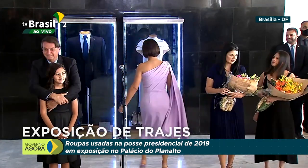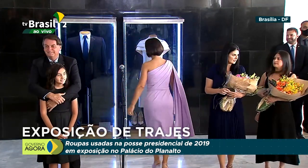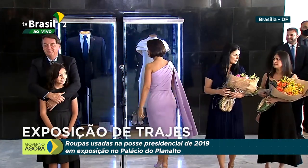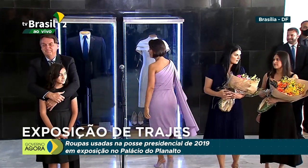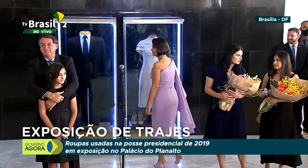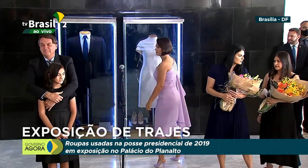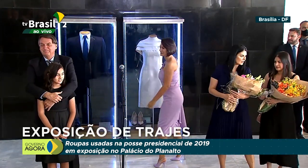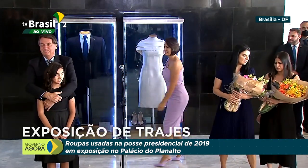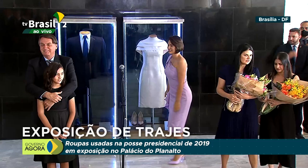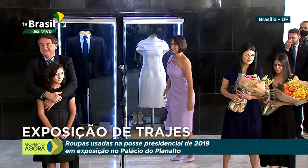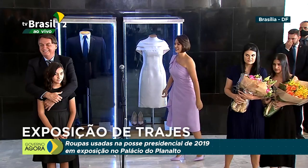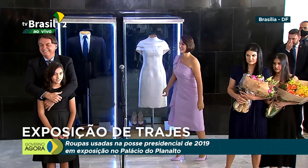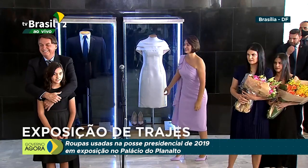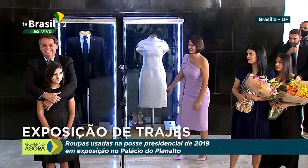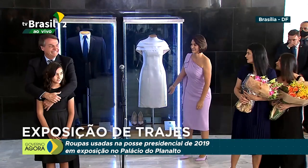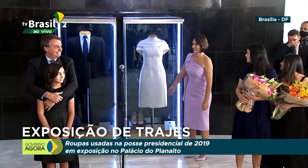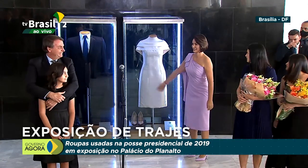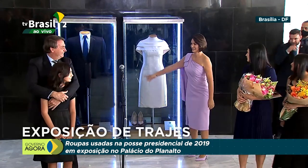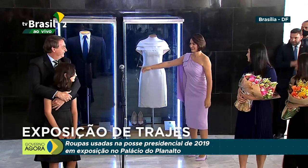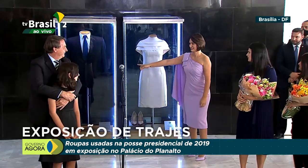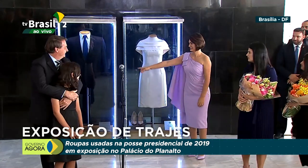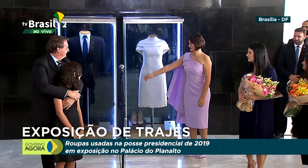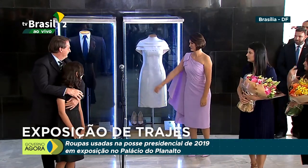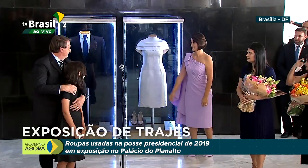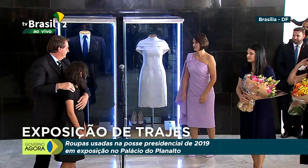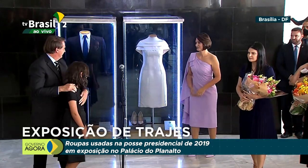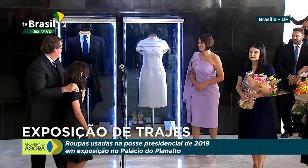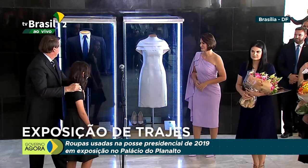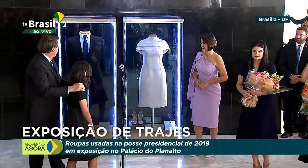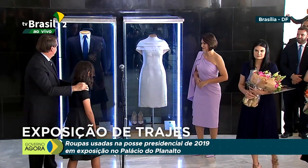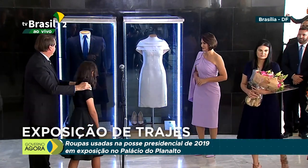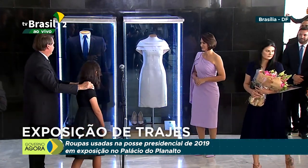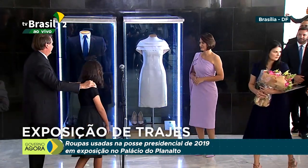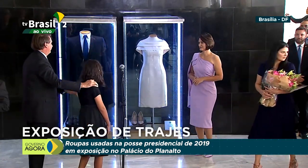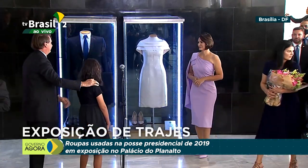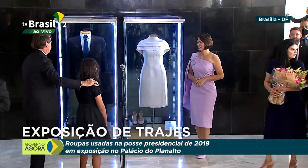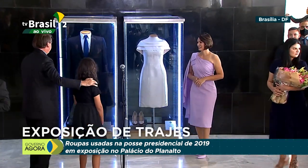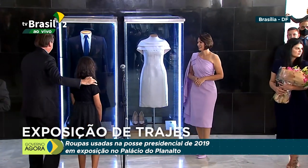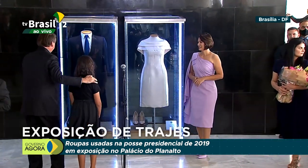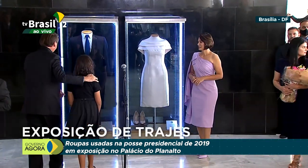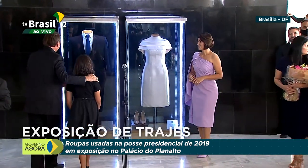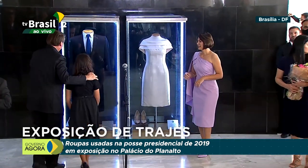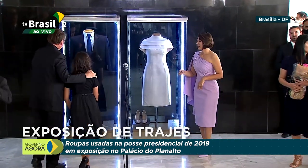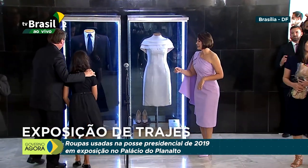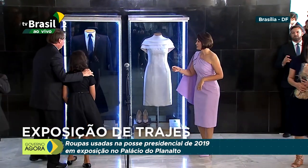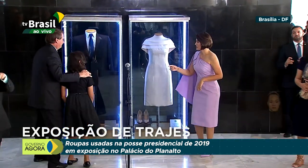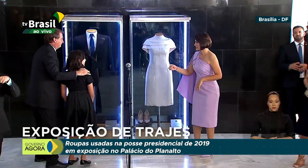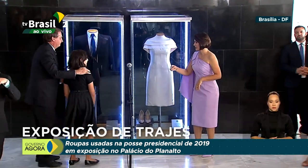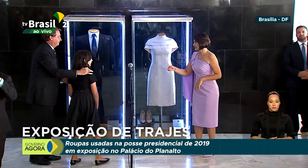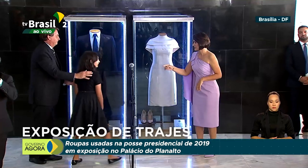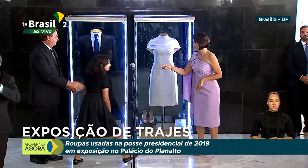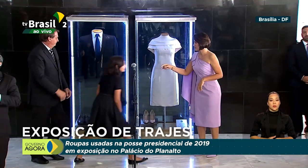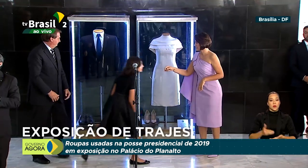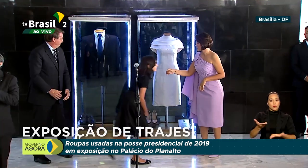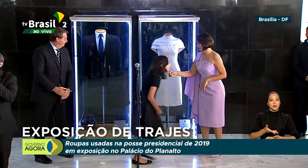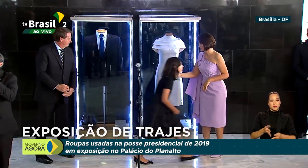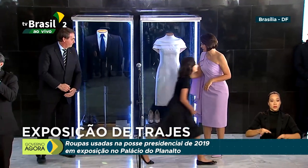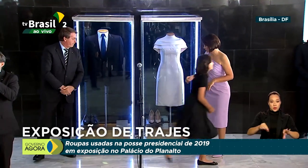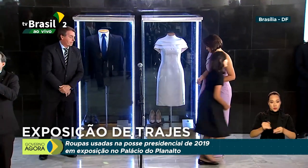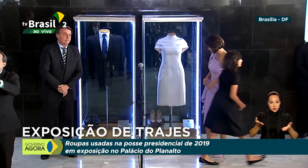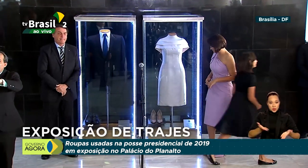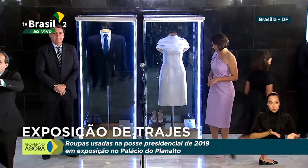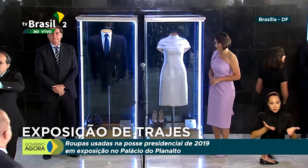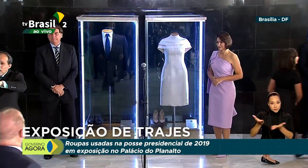Convidamos os presentes, então, a participarem de recepção no mezanino deste palácio, localizado no terceiro andar. O acesso